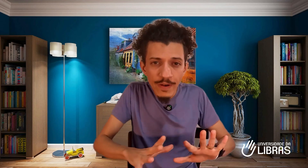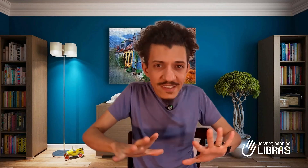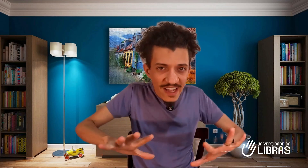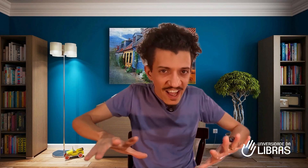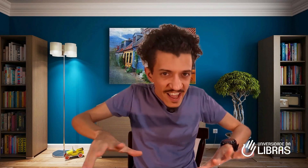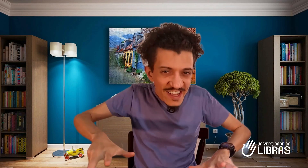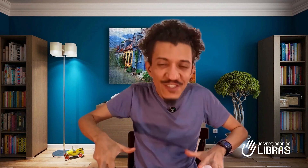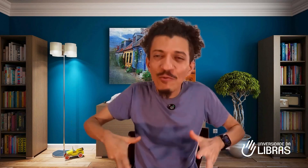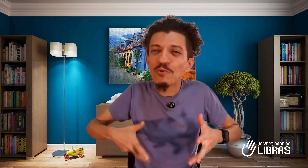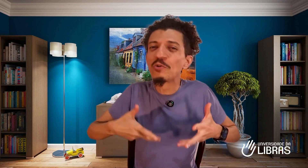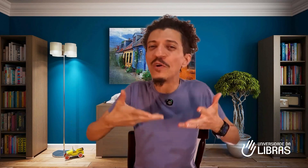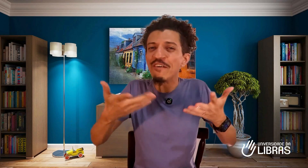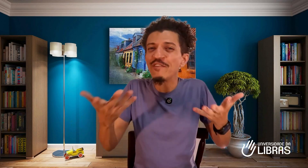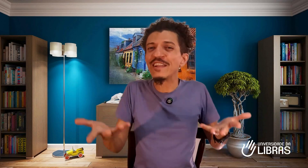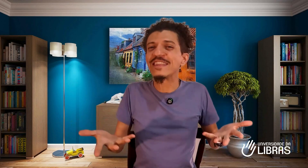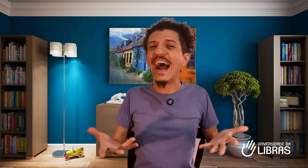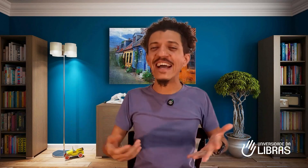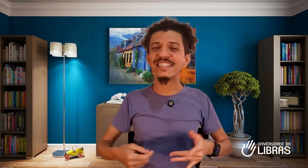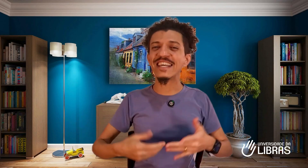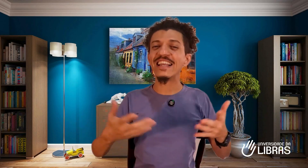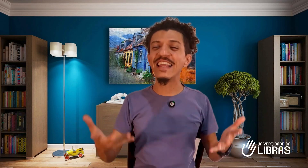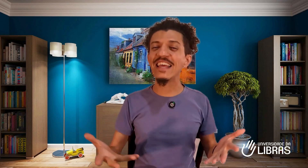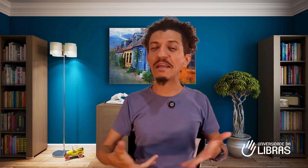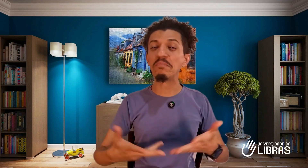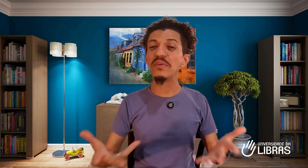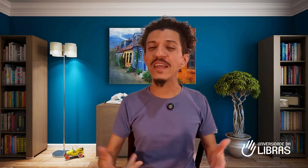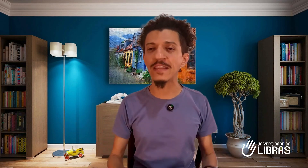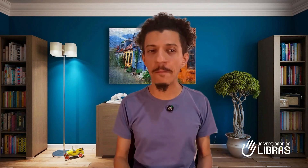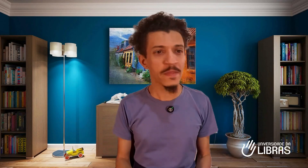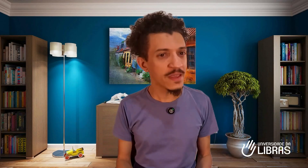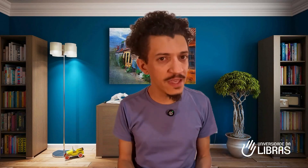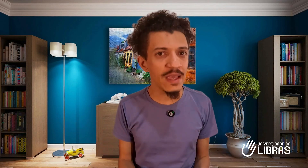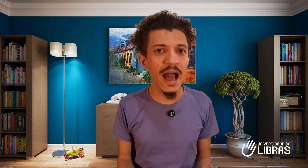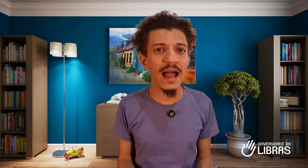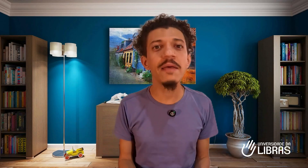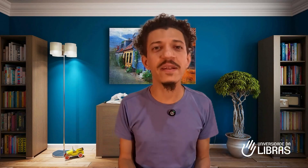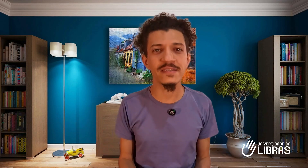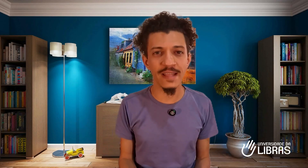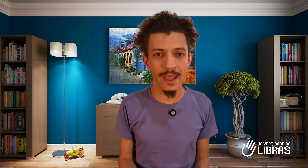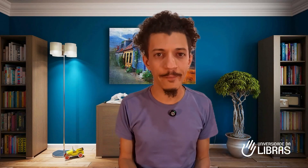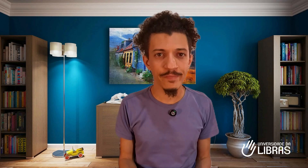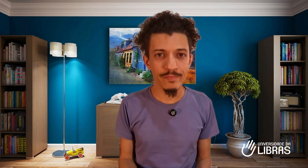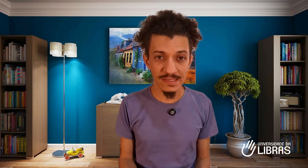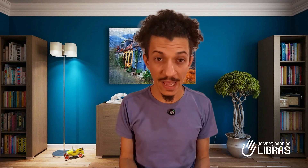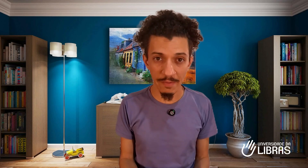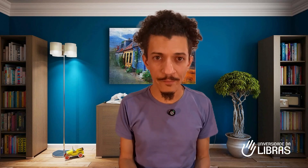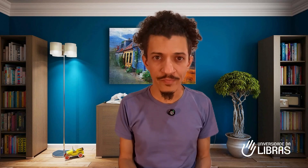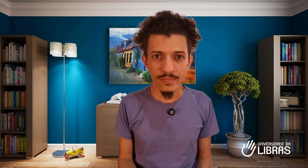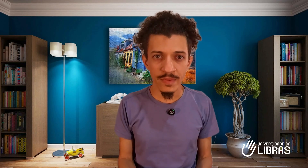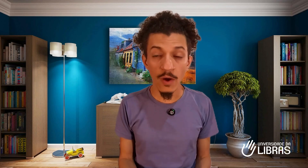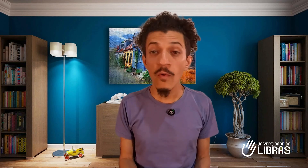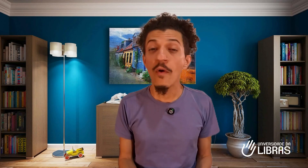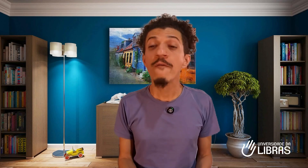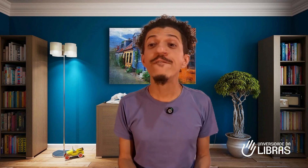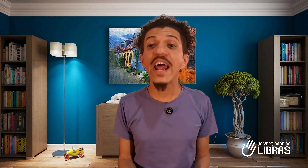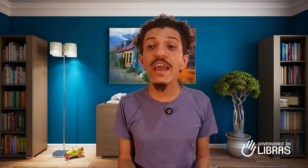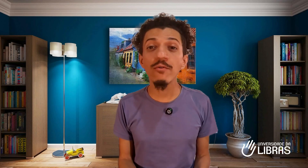nessa estrutura fantástica, linda, bonita que a Libras tem. Percebe? Então, freio de